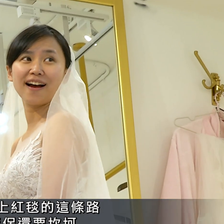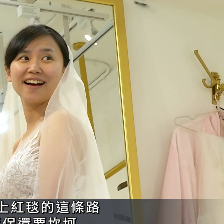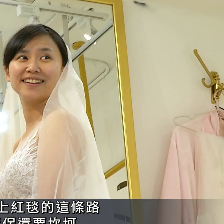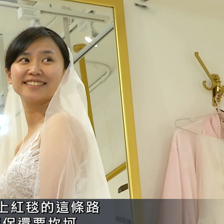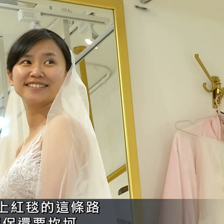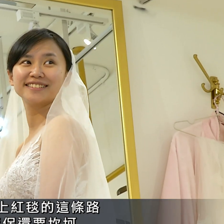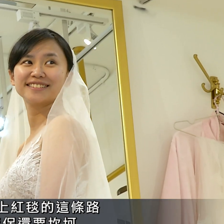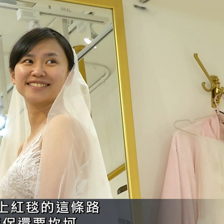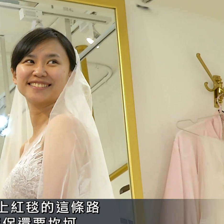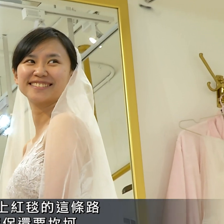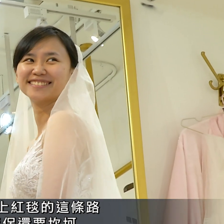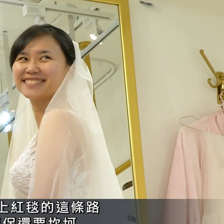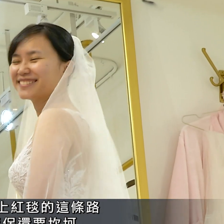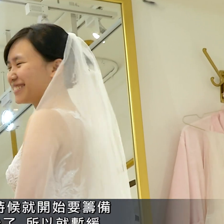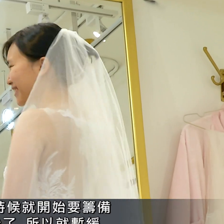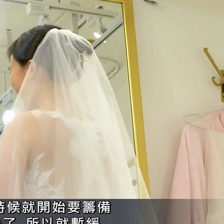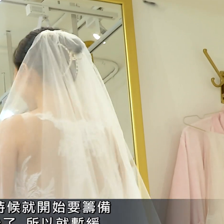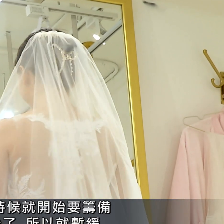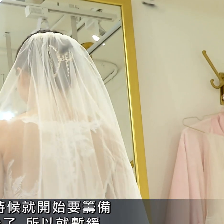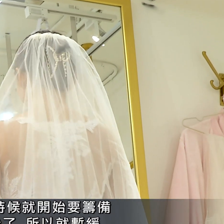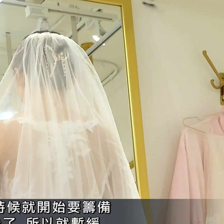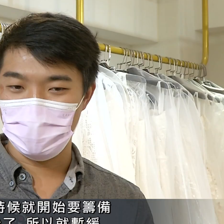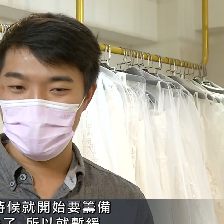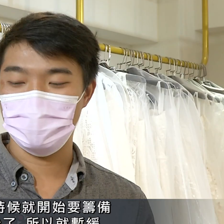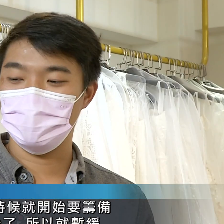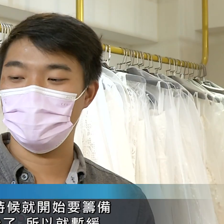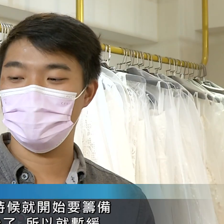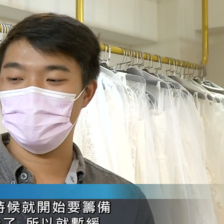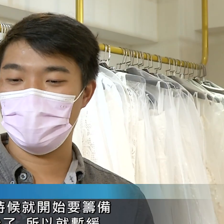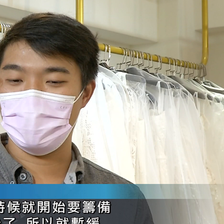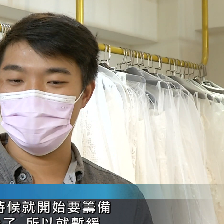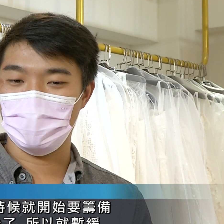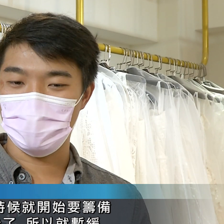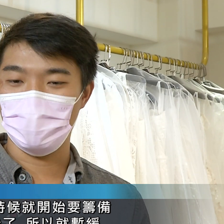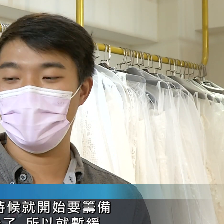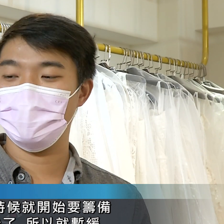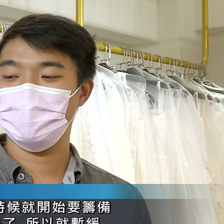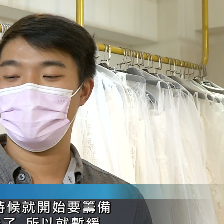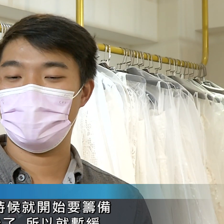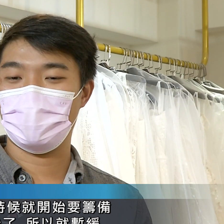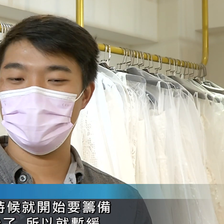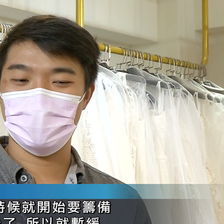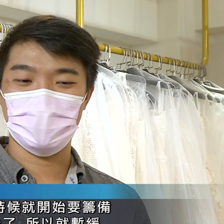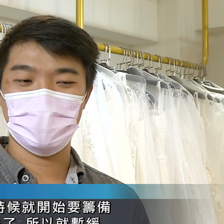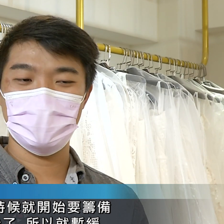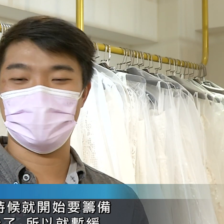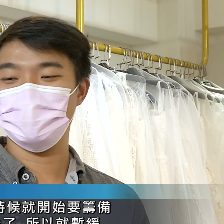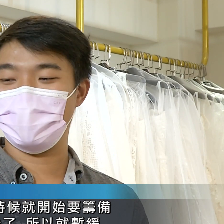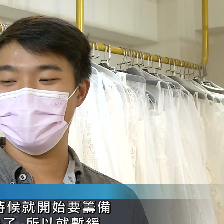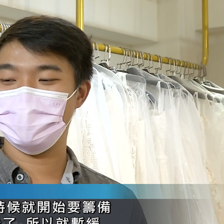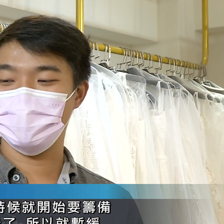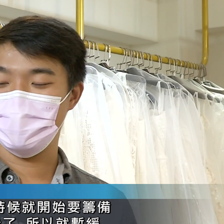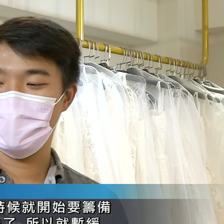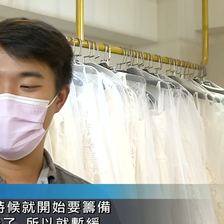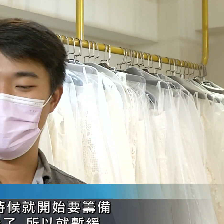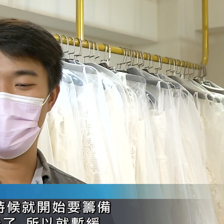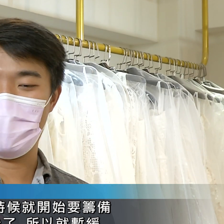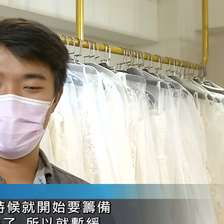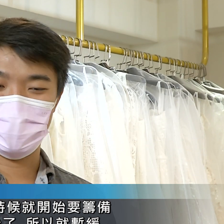伴侣还要坎坷。 在4、5月那时候就开始要筹备，然后就疫情就开始了，对，然后所以